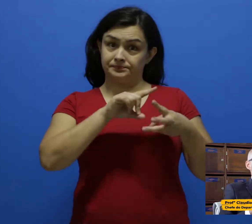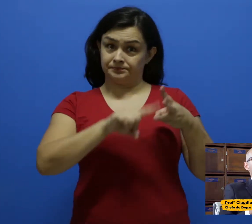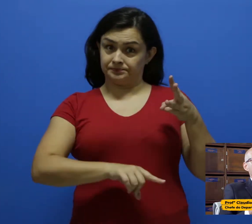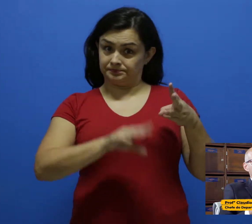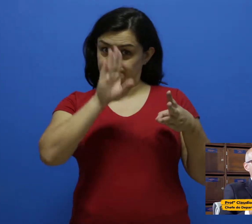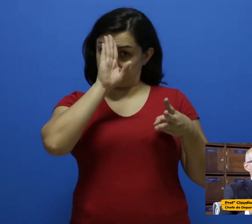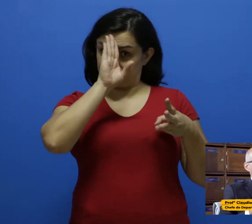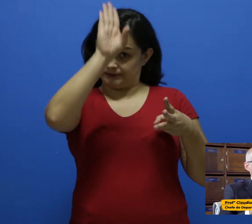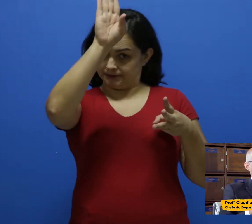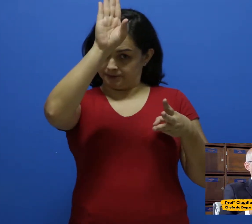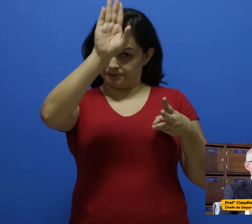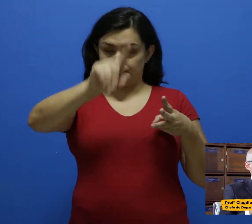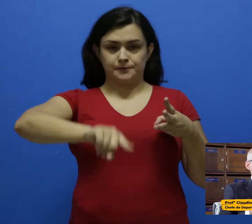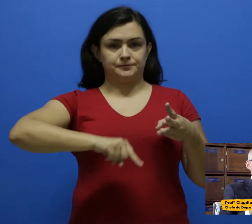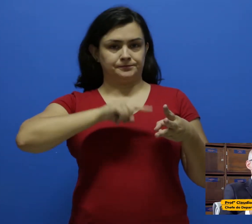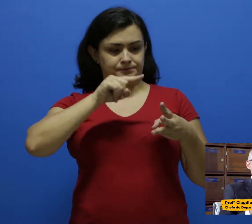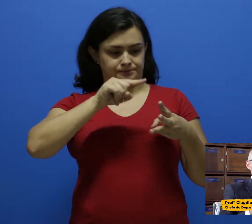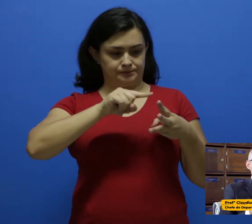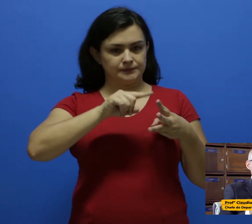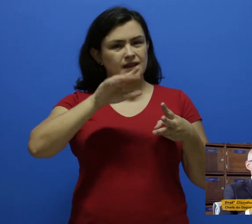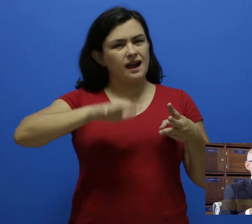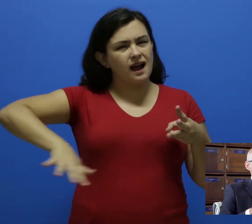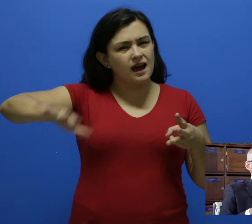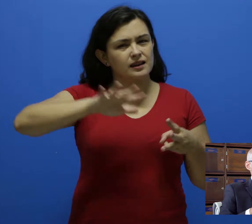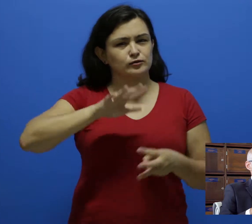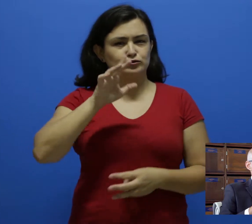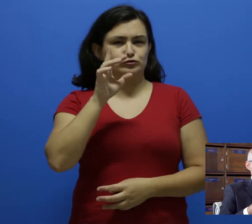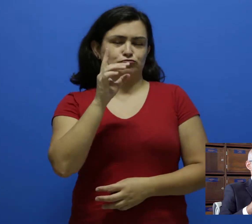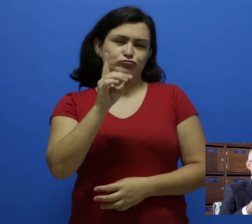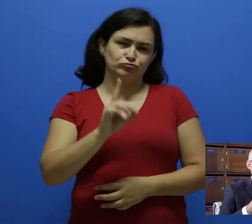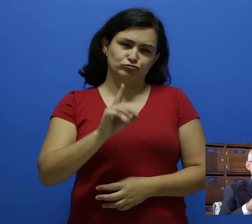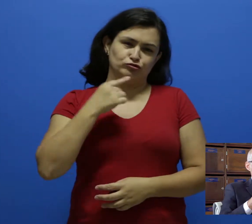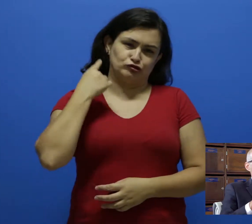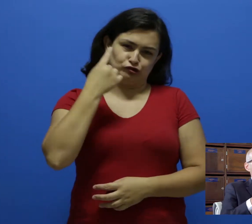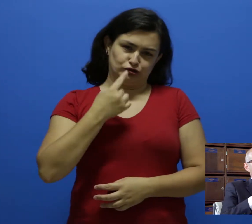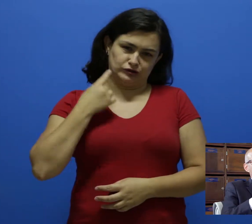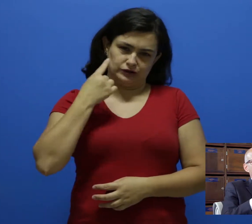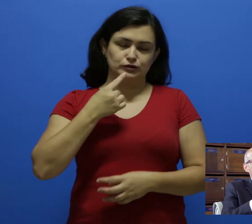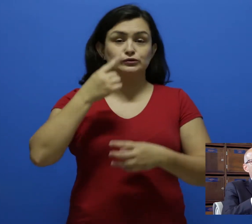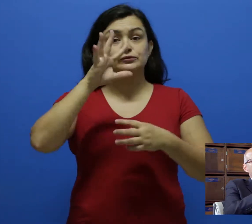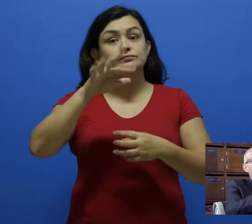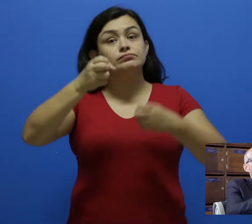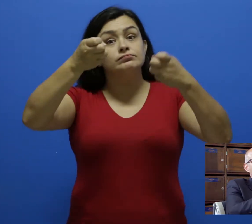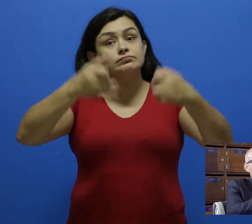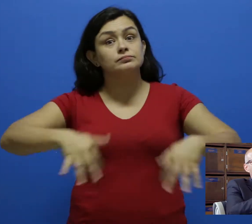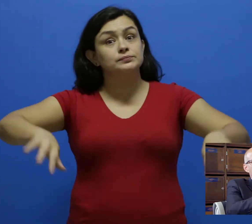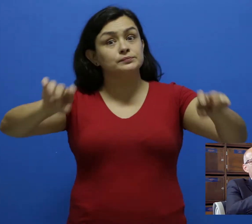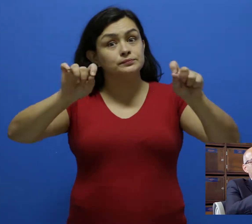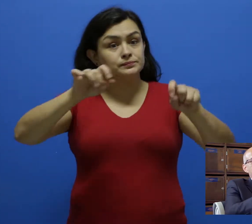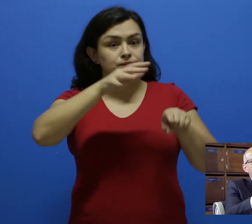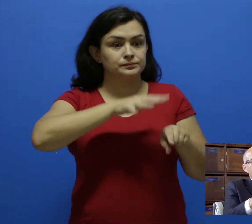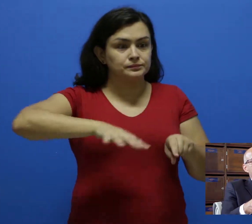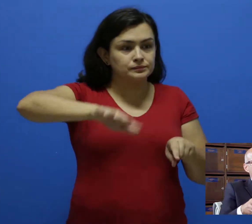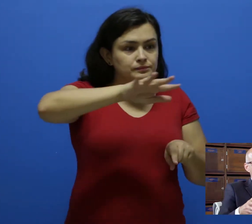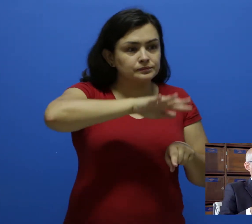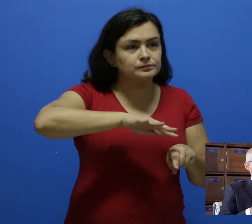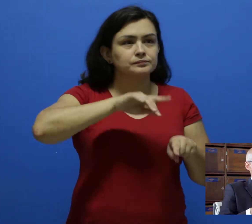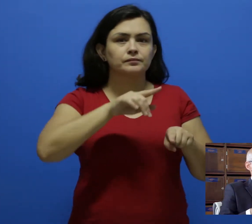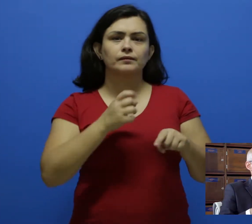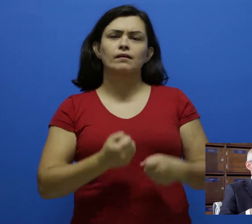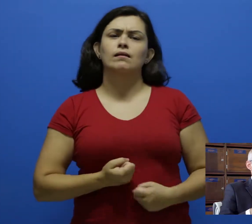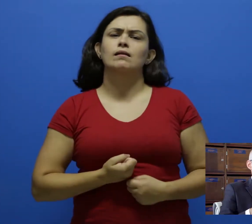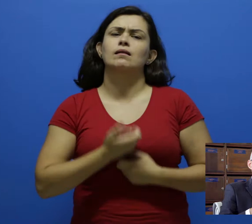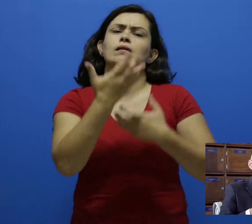de direitos, que se assemelha, por assim dizer, a uma liberdade de expressão aplicada ao campo acadêmico-científico.